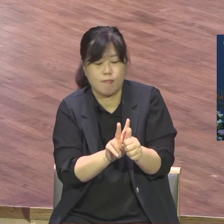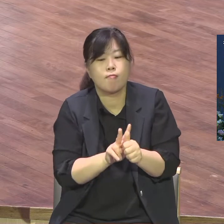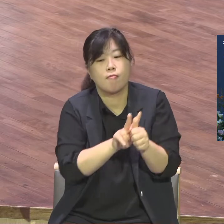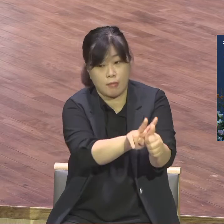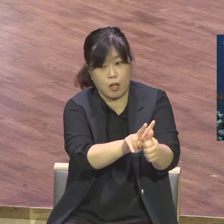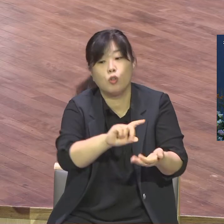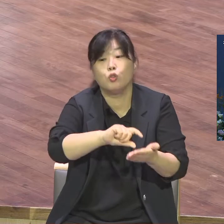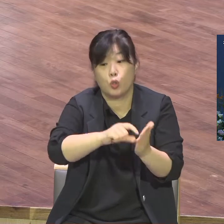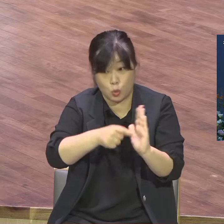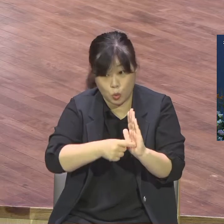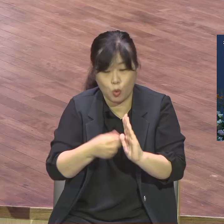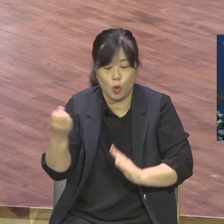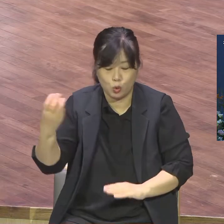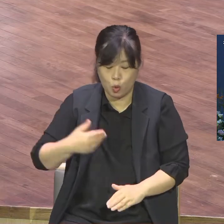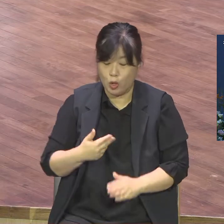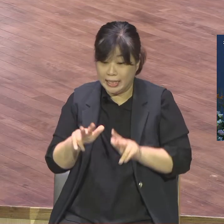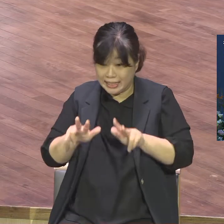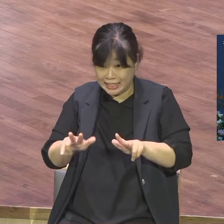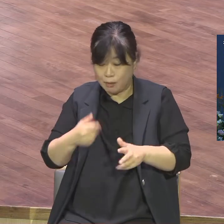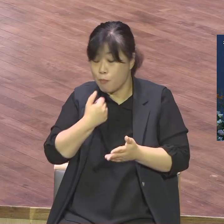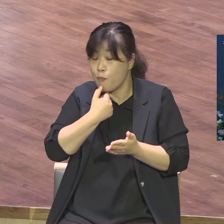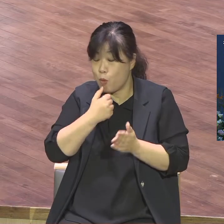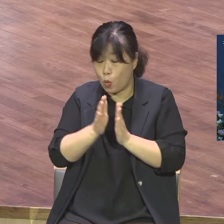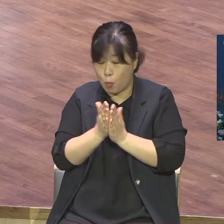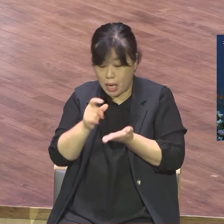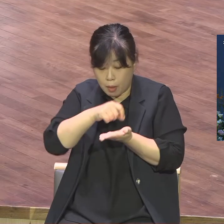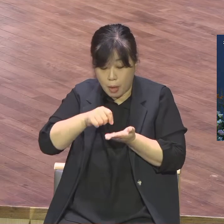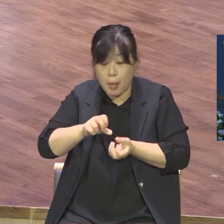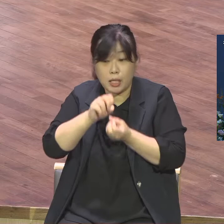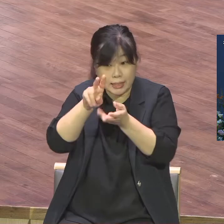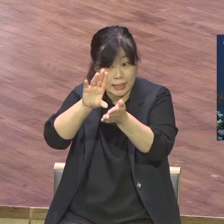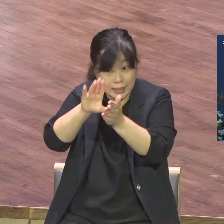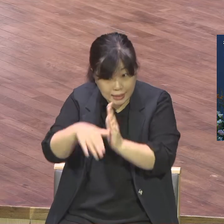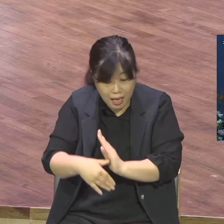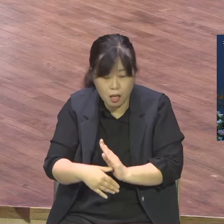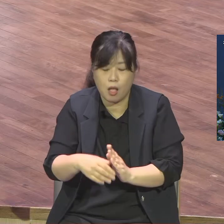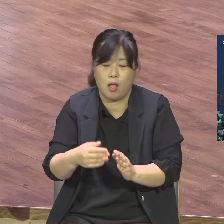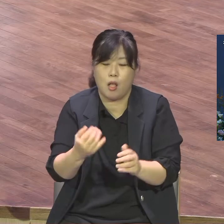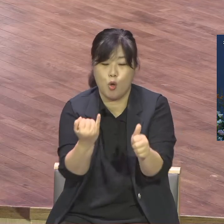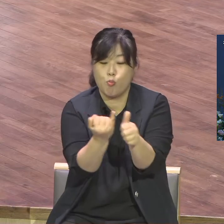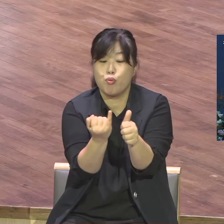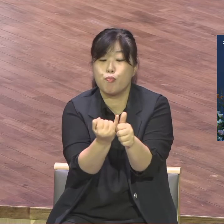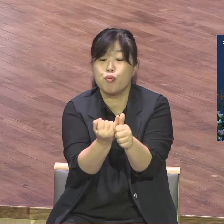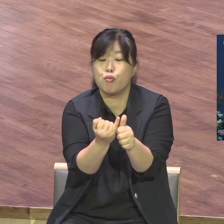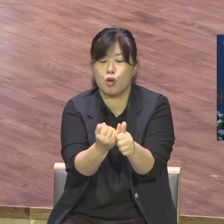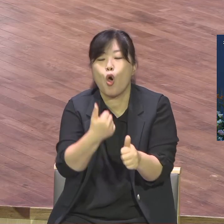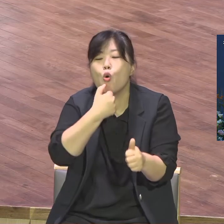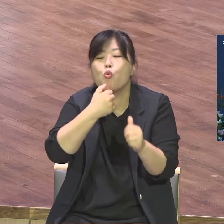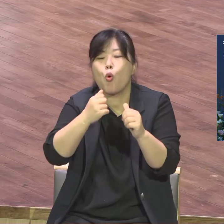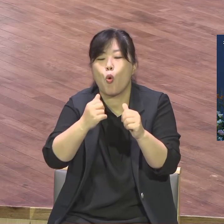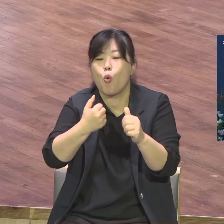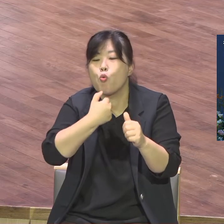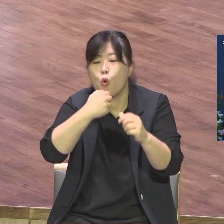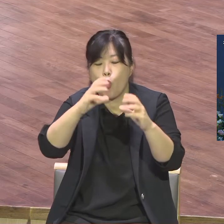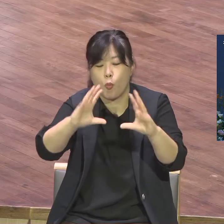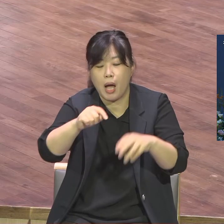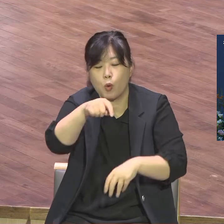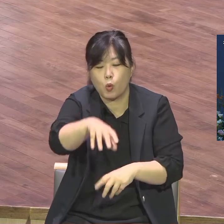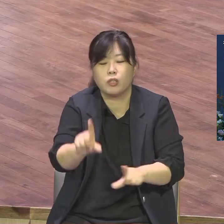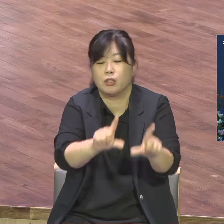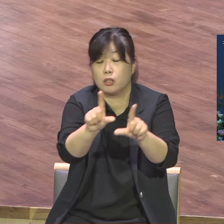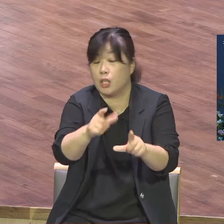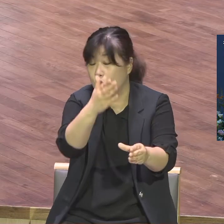있어요. 또 저희 집에 있는 5절에 보면 나와요. 또 저희 집에 있는 교회도 무난하라. 이 무슨 말인가